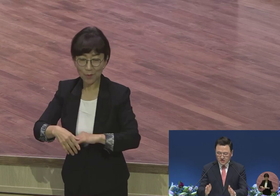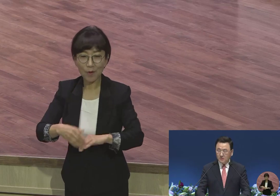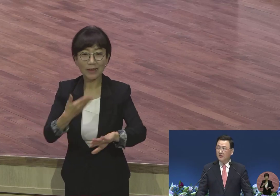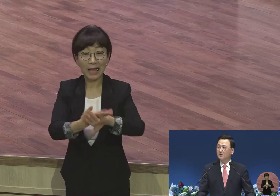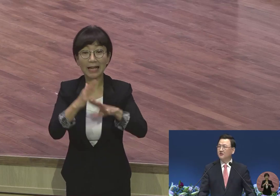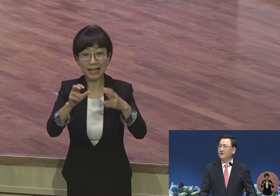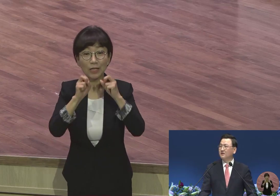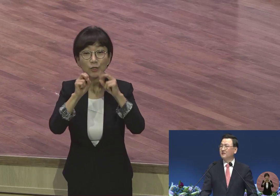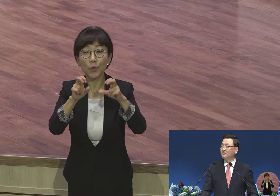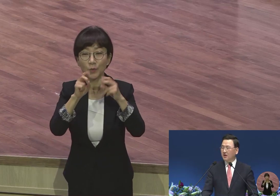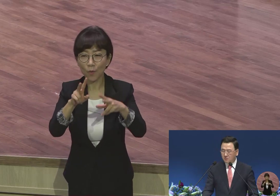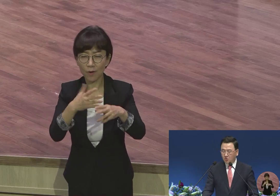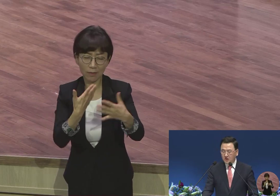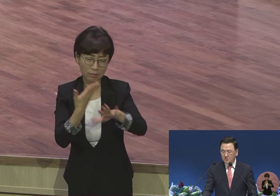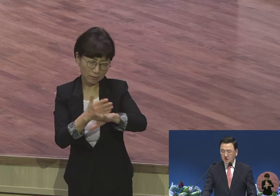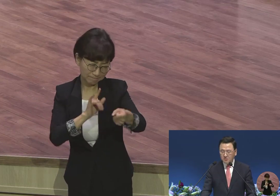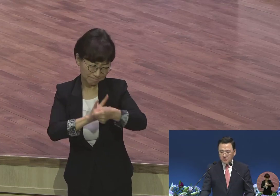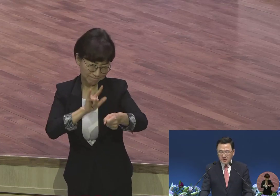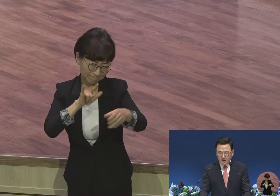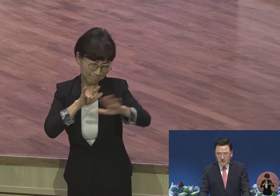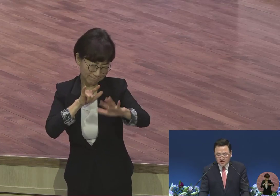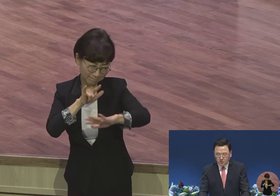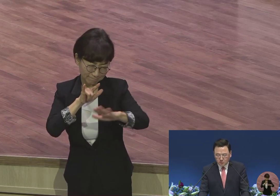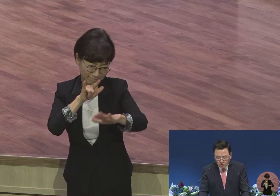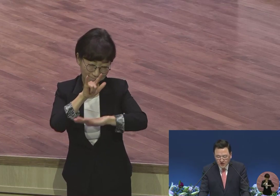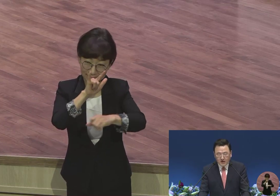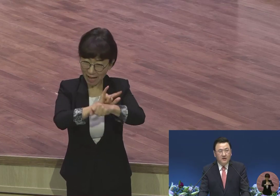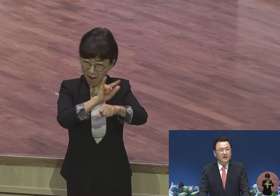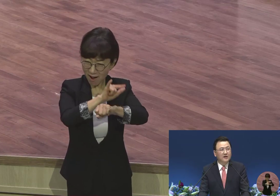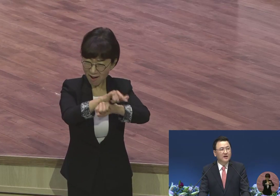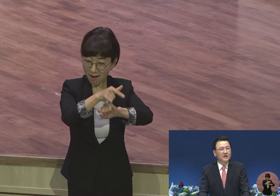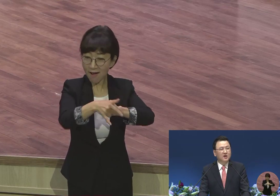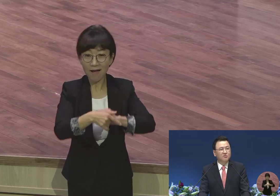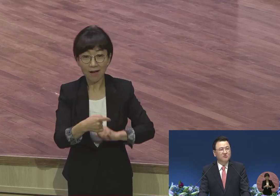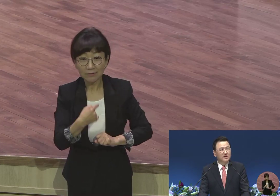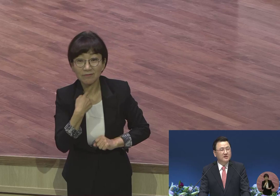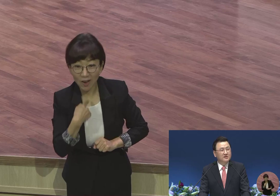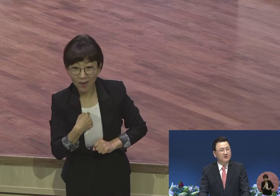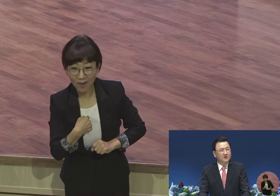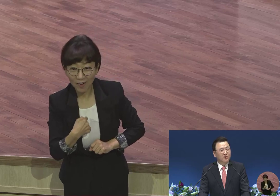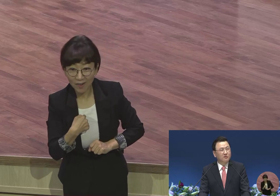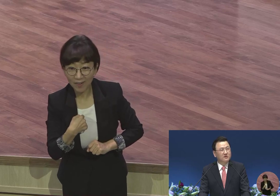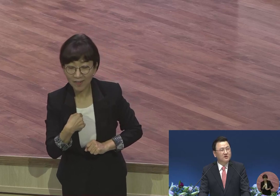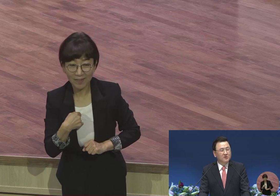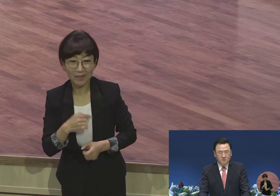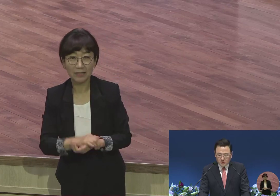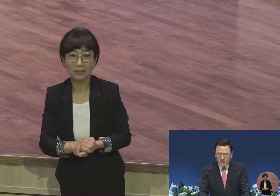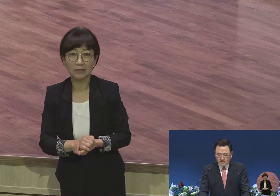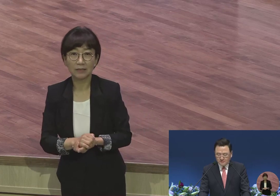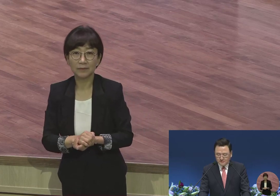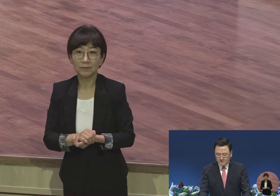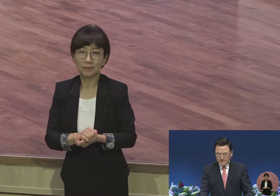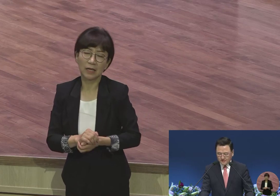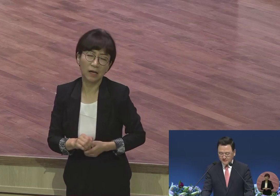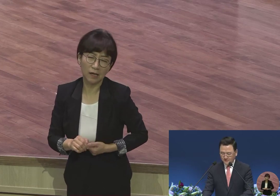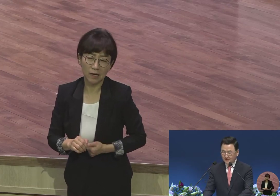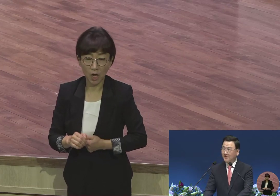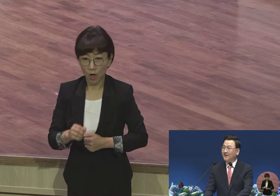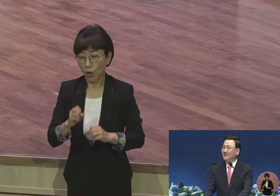않고 떠났습니다. 많은 목사님들이 캠프 현장 갔는데 유일하게 내가 캠프 현장에서 여권 잊어버린 목사.